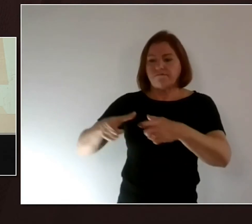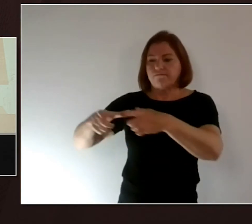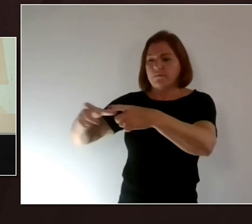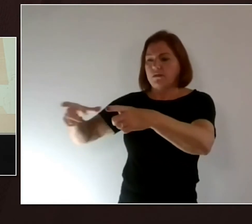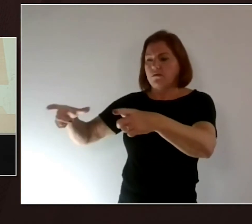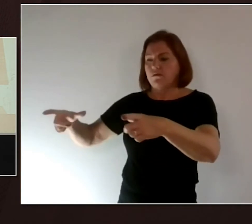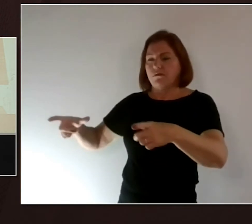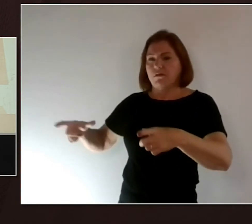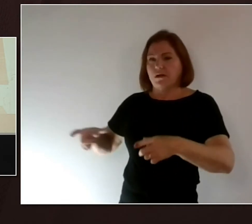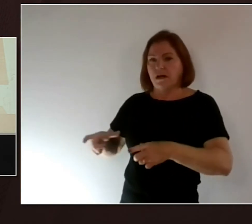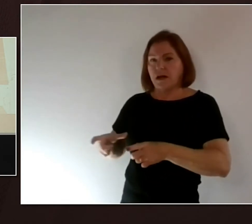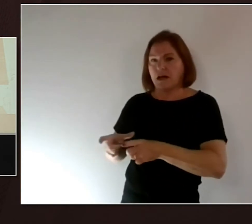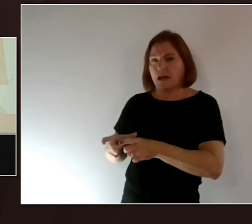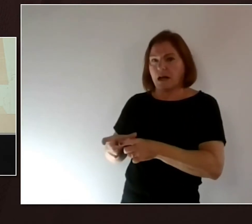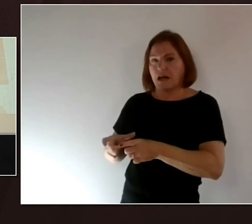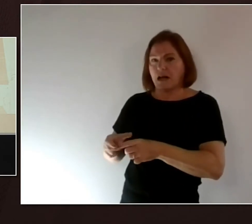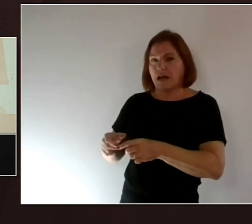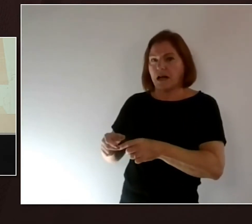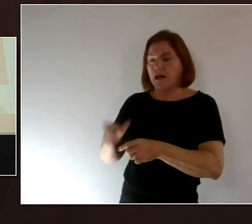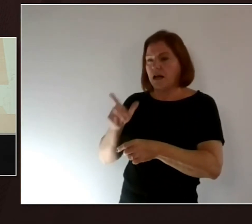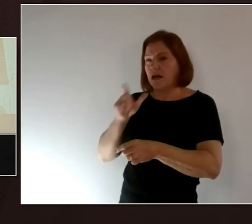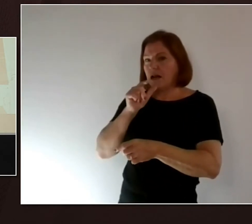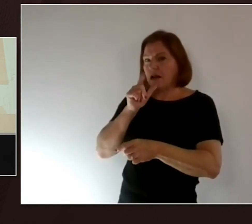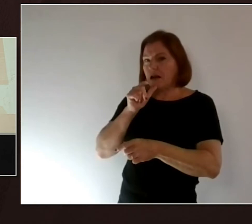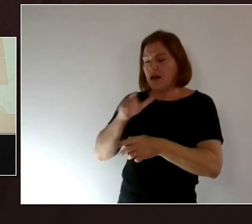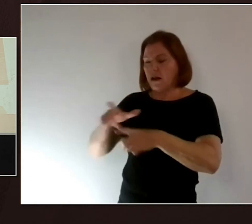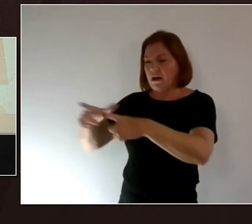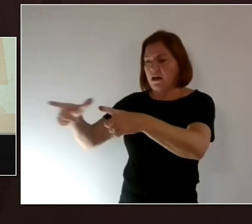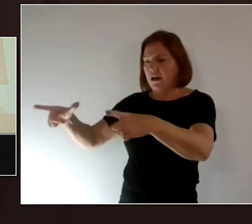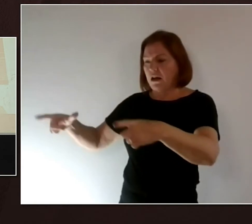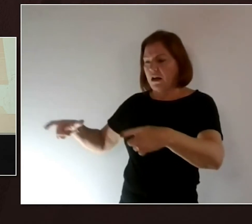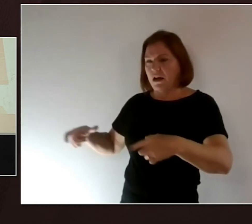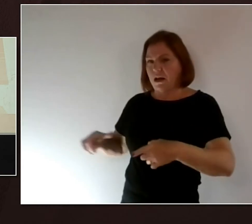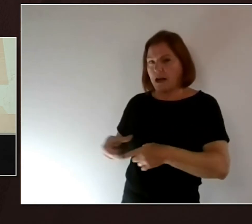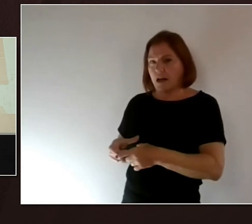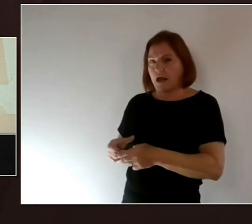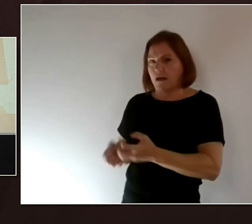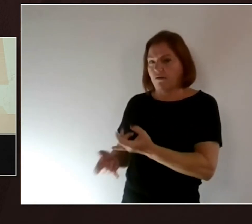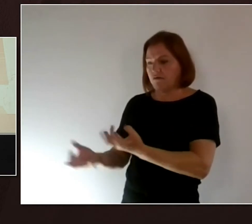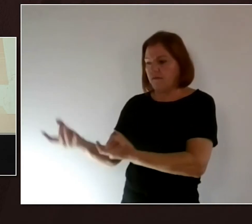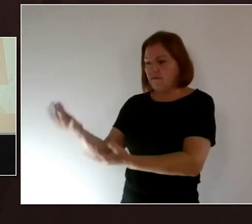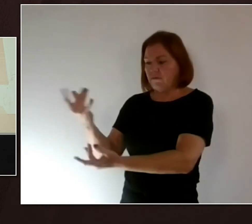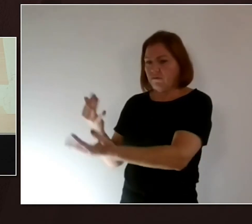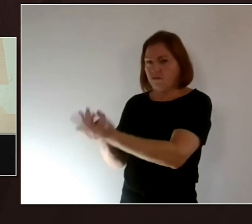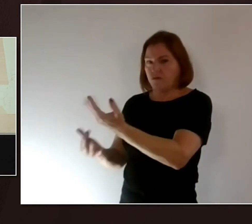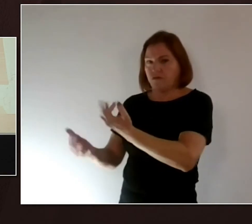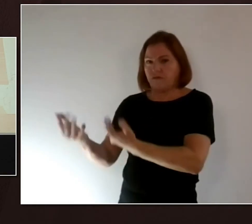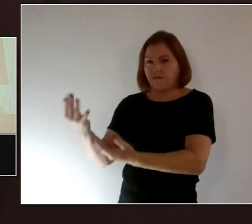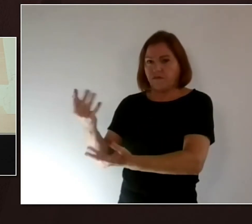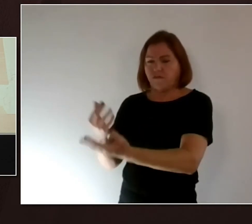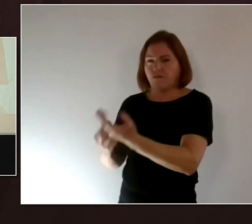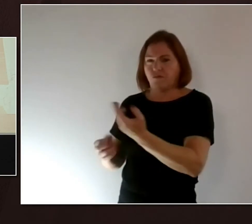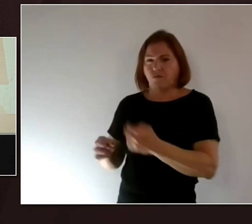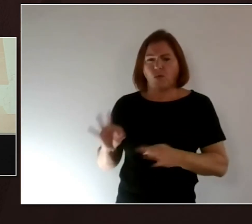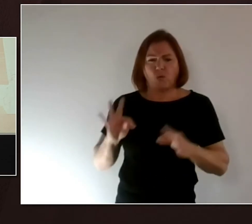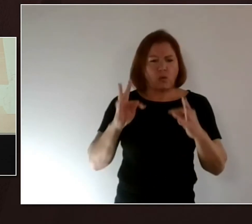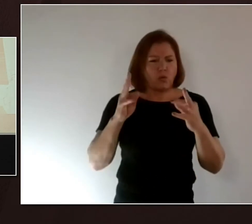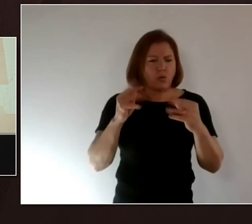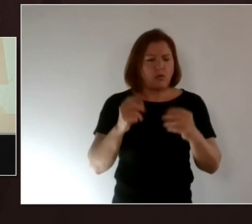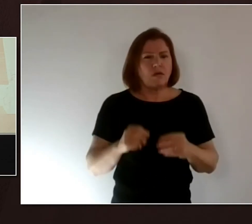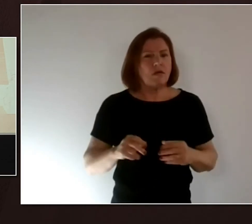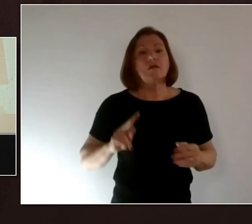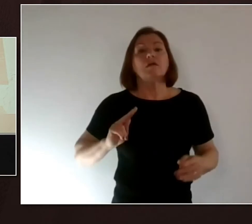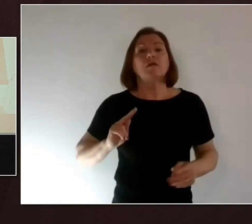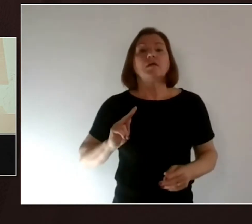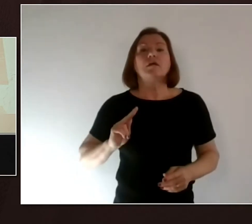homem pecador está destinado a morrer uma única vez. Hebreus 9, 27. Dá uma olhada. Hebreus 9,